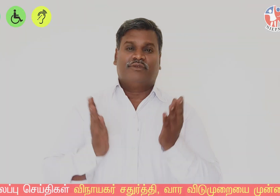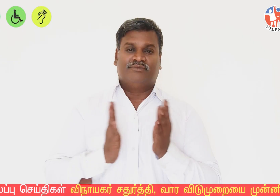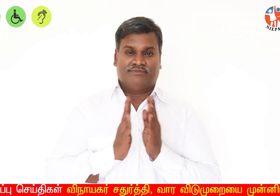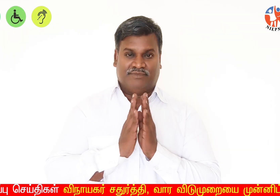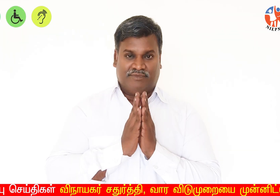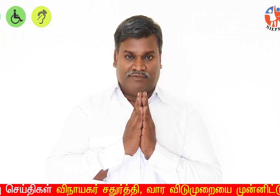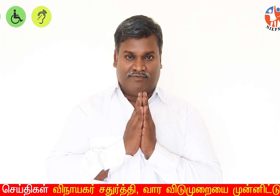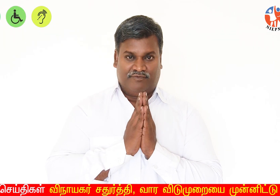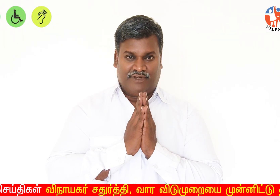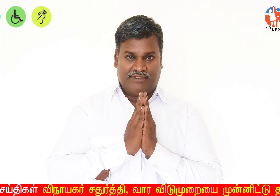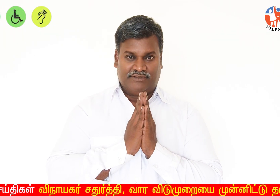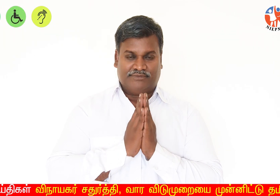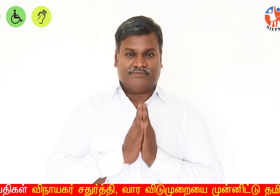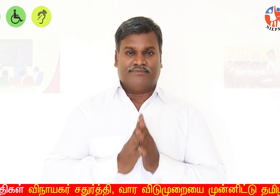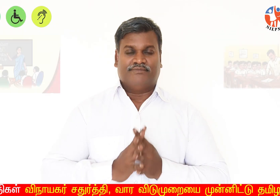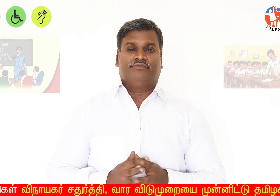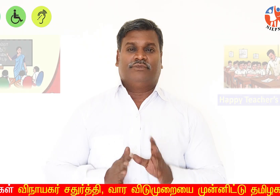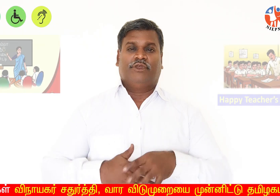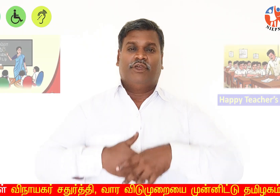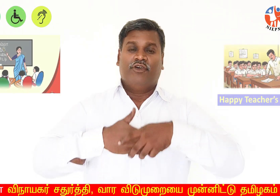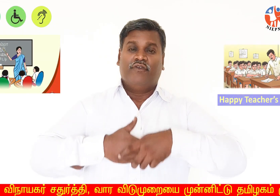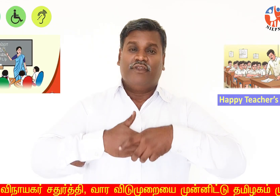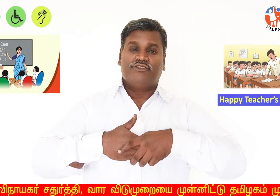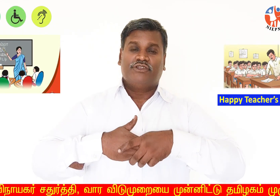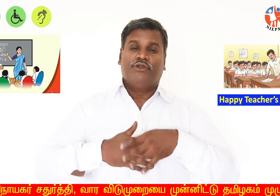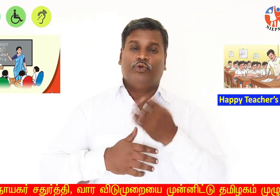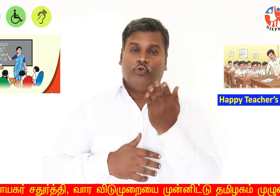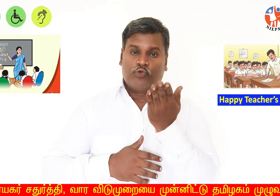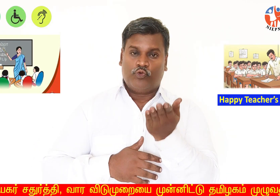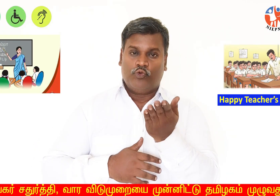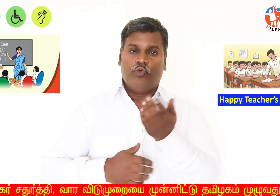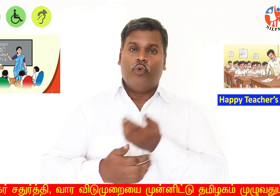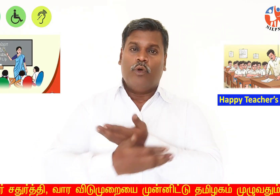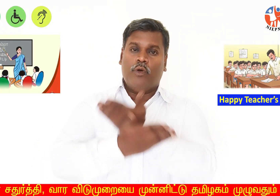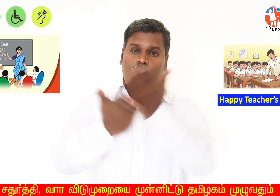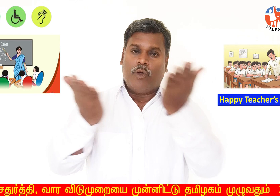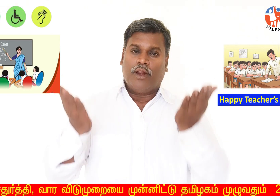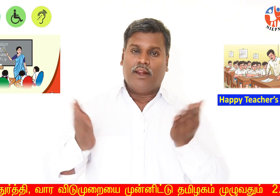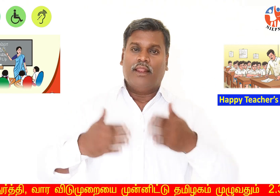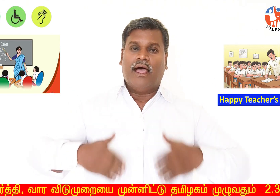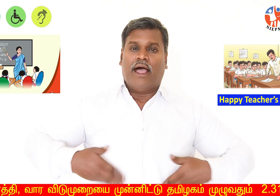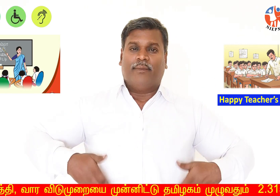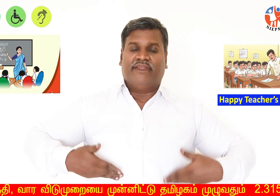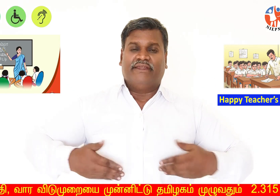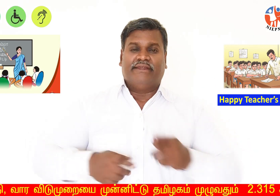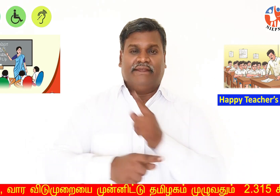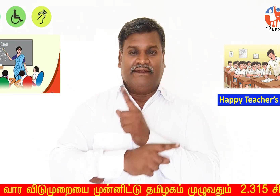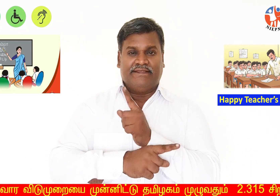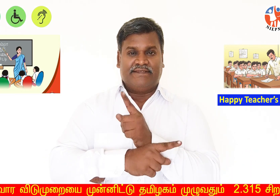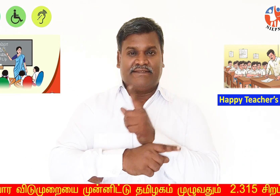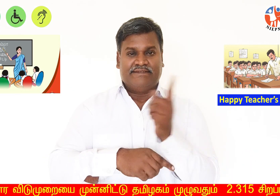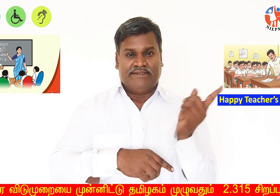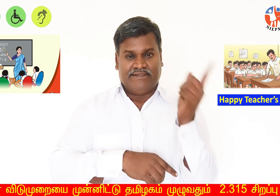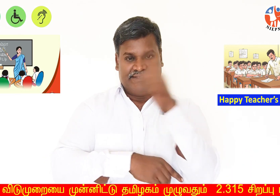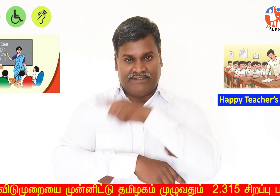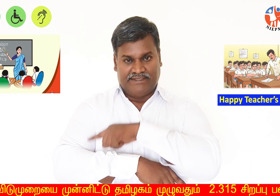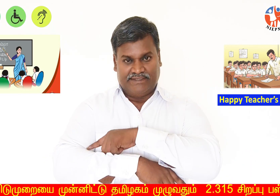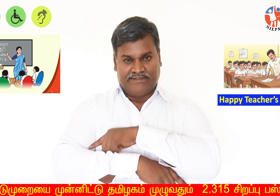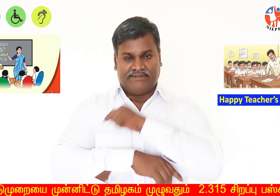அனைவருக்கும் வணக்கம். ஒன்றுக்கும் மேற்பட்ட ஊனமுற்றோரின் மேம்பாட்டிற்கான தேசிய நிறுவனத்தின் சார்பாக அனைவருக்கும் ஆசிரியர்